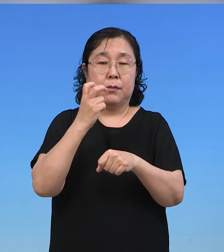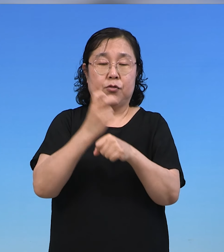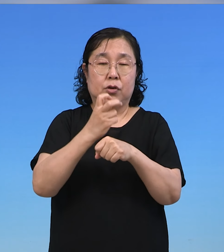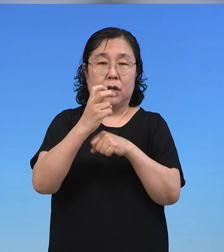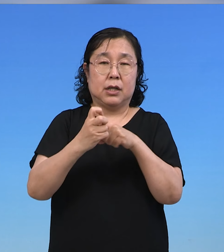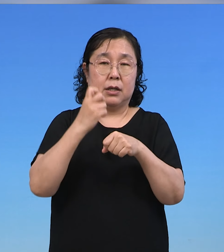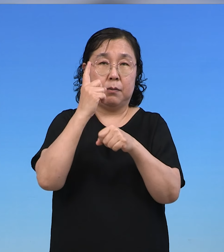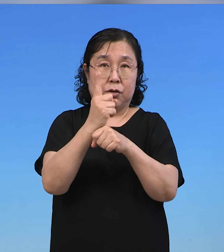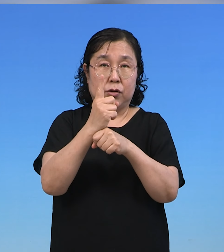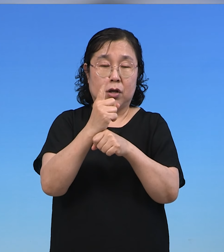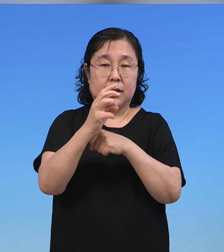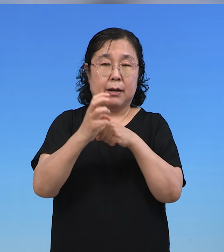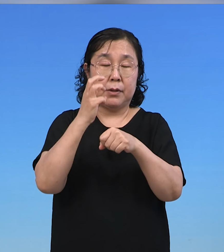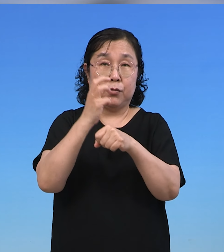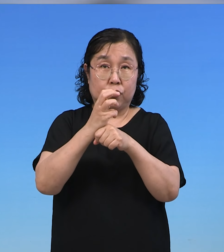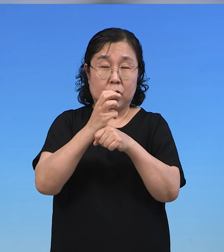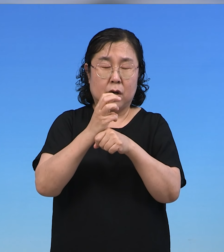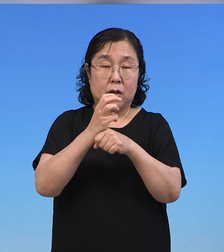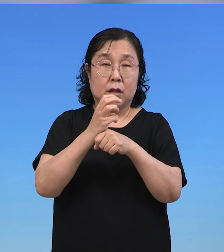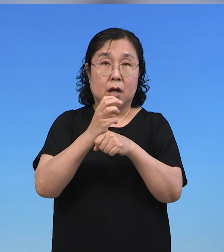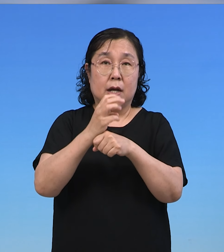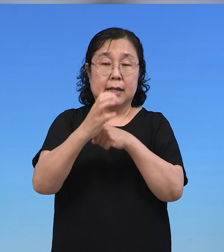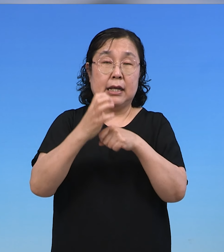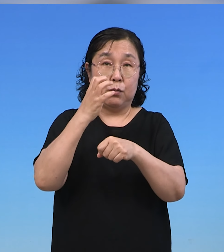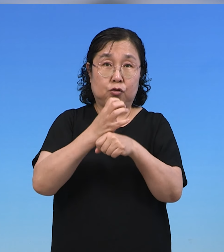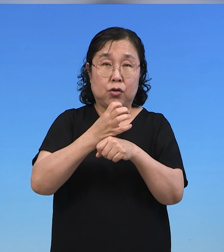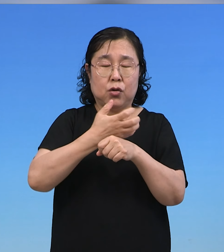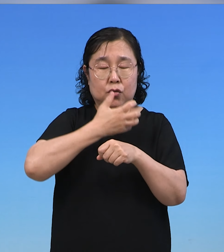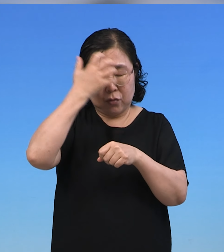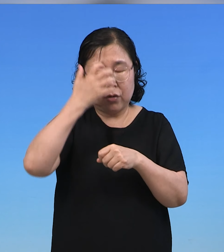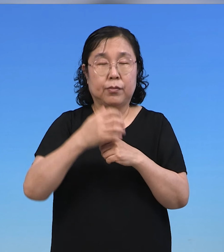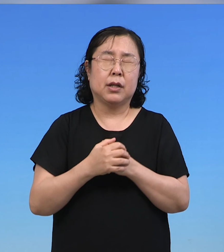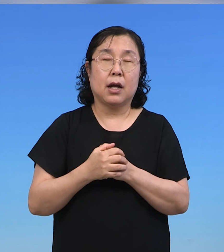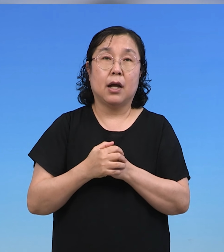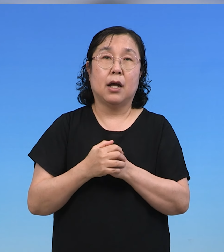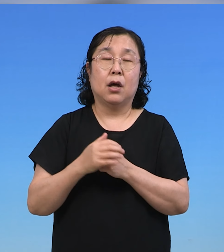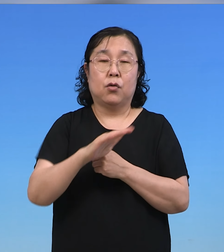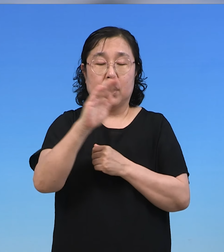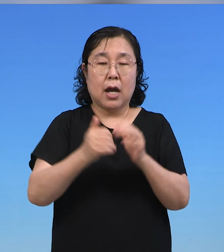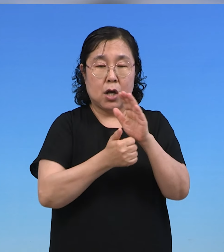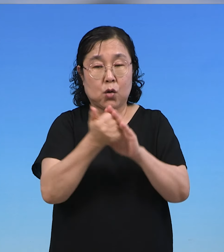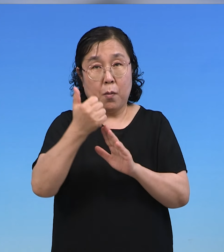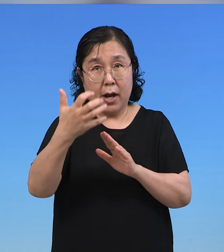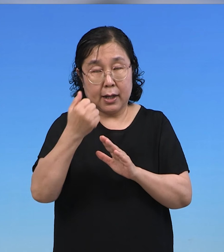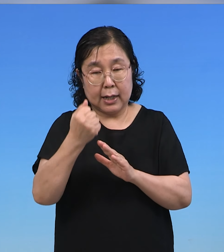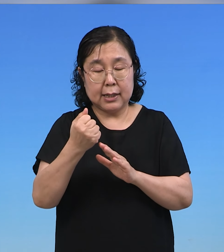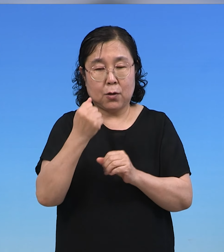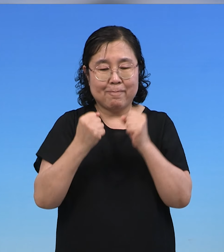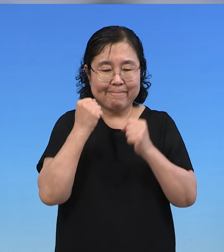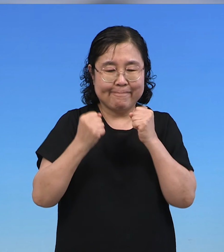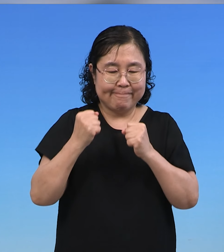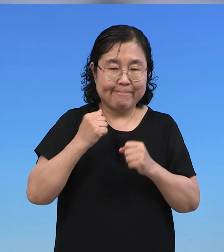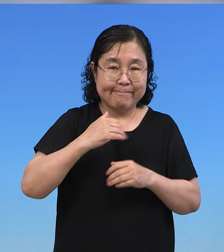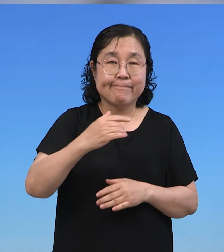21주년을 꿈꾸고 30주년을 꿈꾸고 40주년을 꿈꾸고 우리가 소망을 가지고 그렇게 달려가기 원합니다. 우리 한번 이